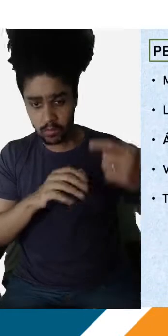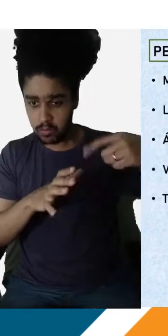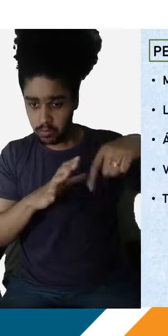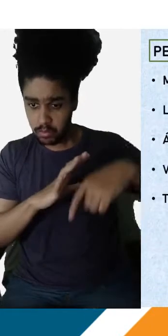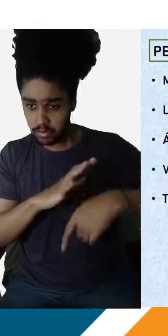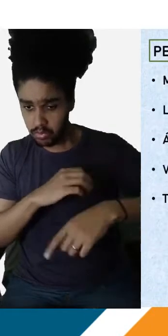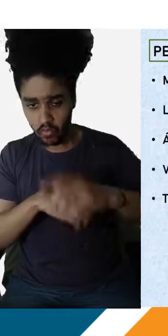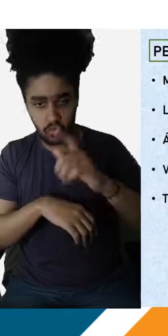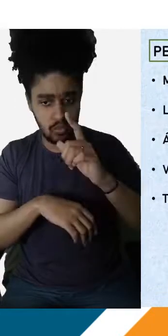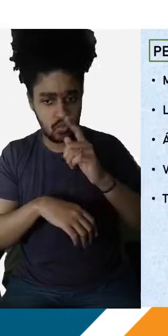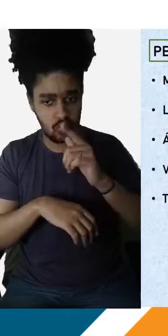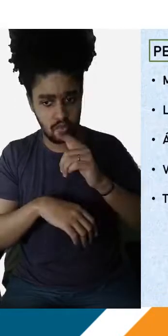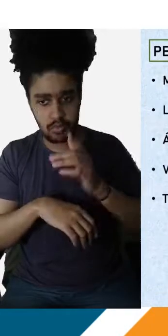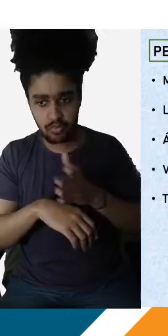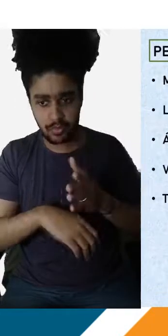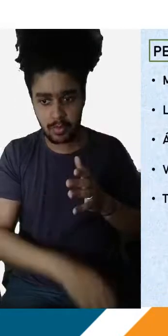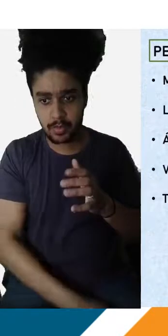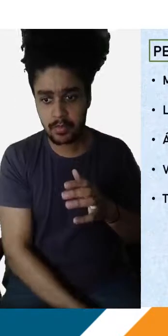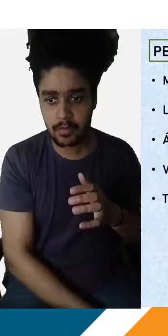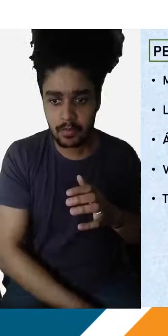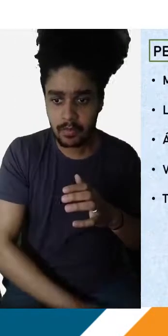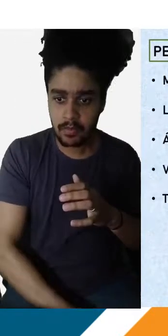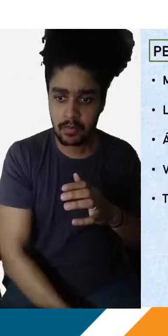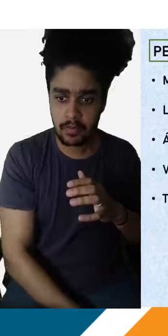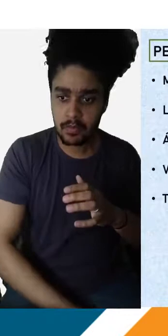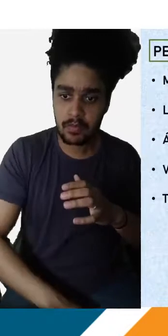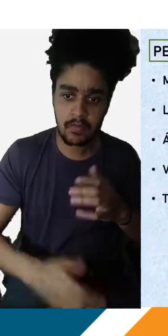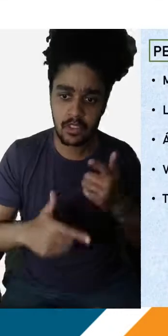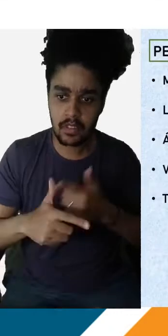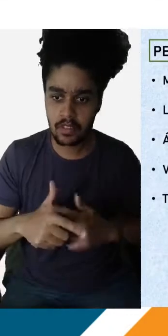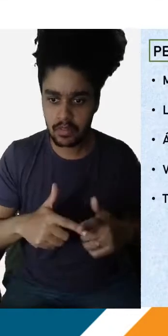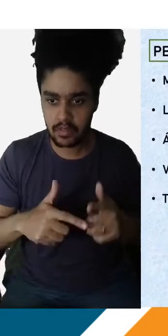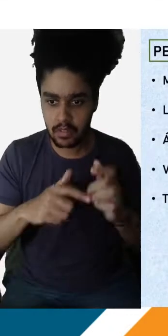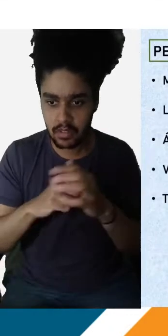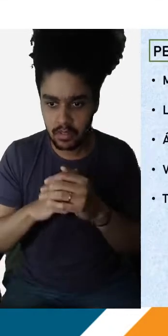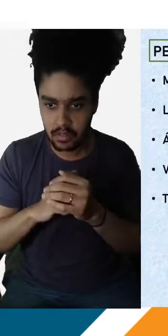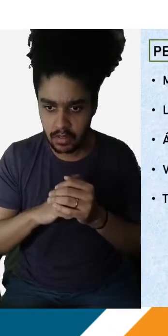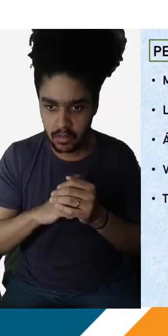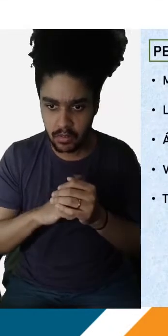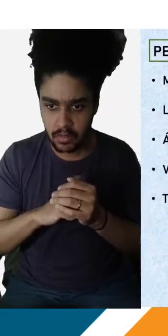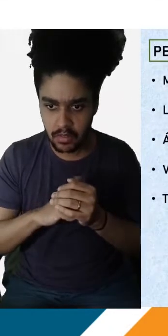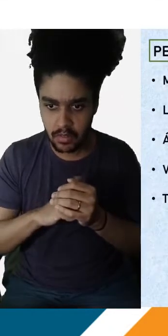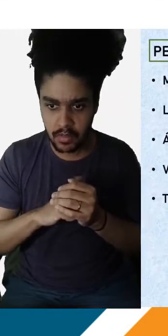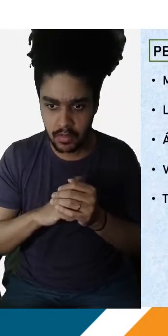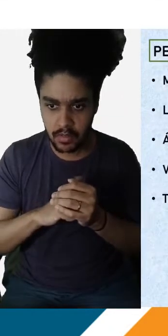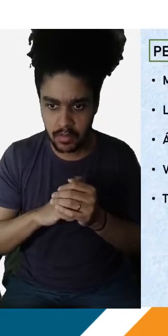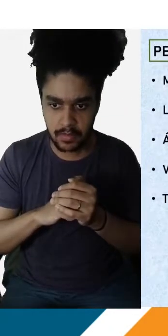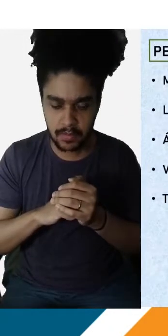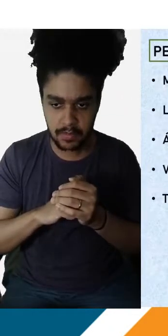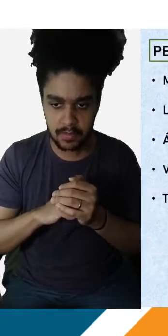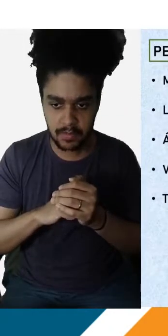divisão territorial, ele pode ser utilizado como ponto limite para estabelecer